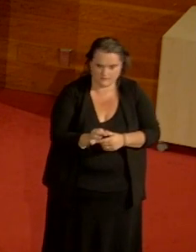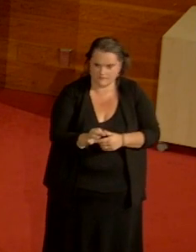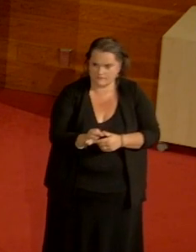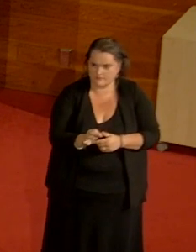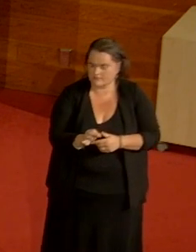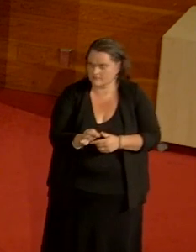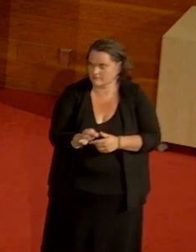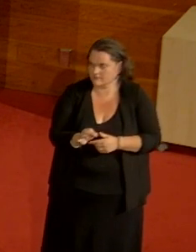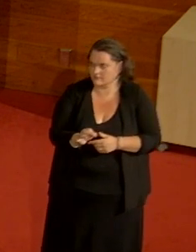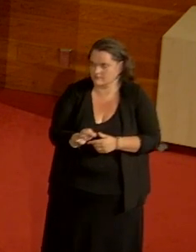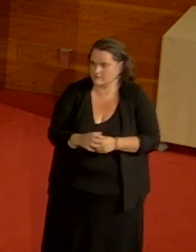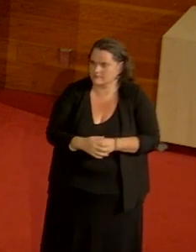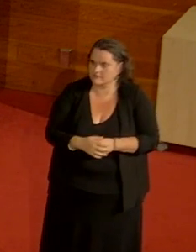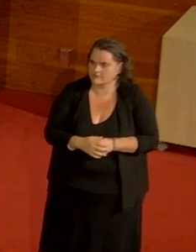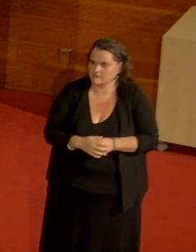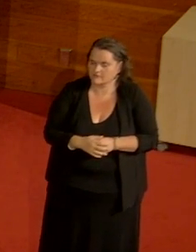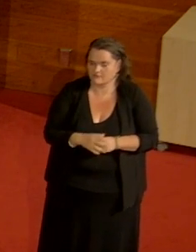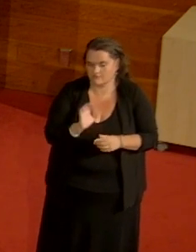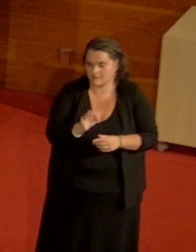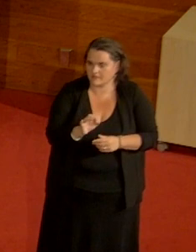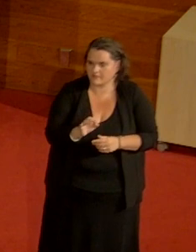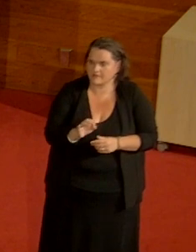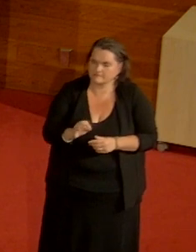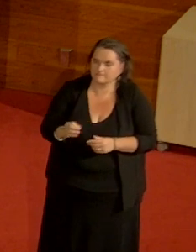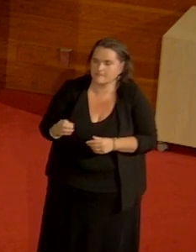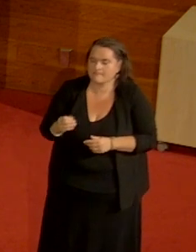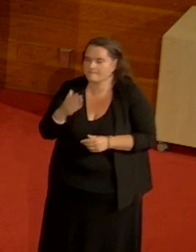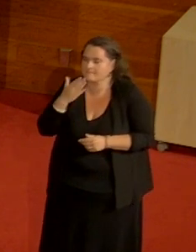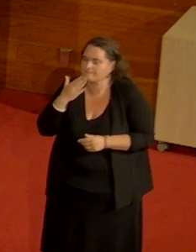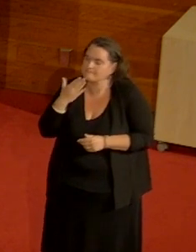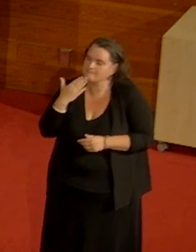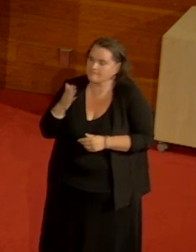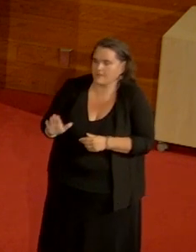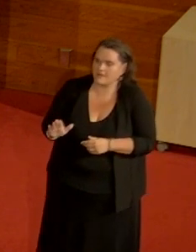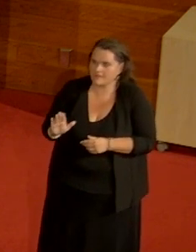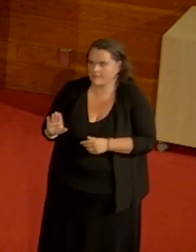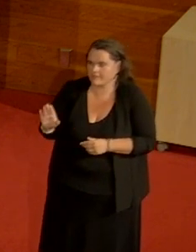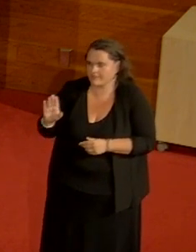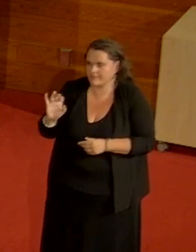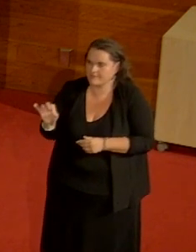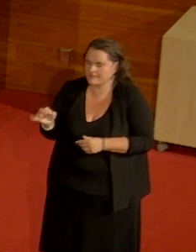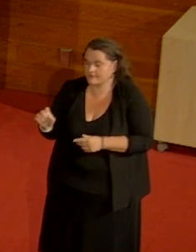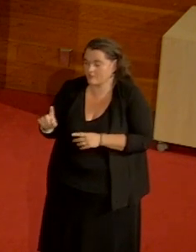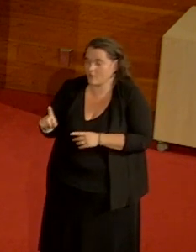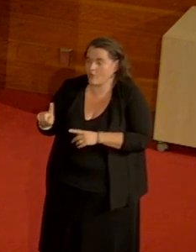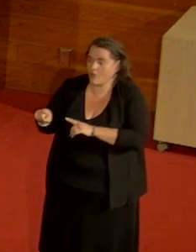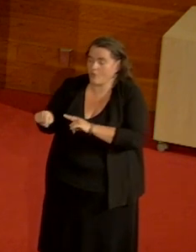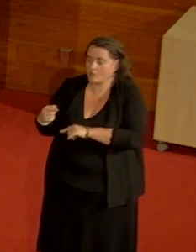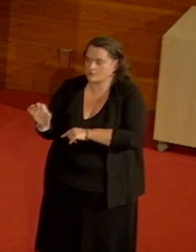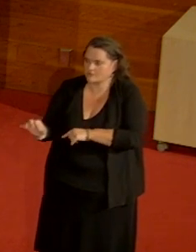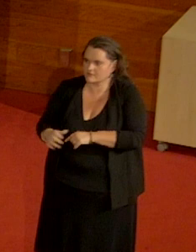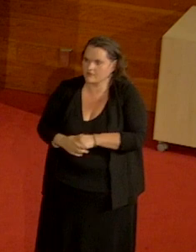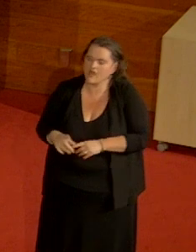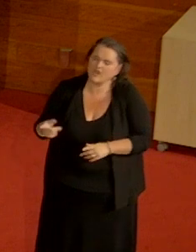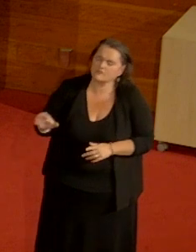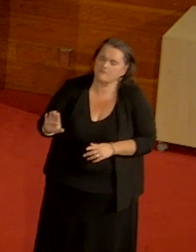creación de eh impresión de verdad eso que llamamos o que muchos llaman postverdad es la creación de una imagen de verdad Uy